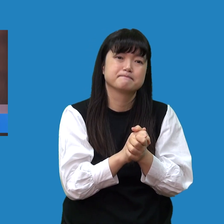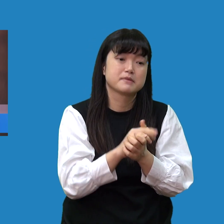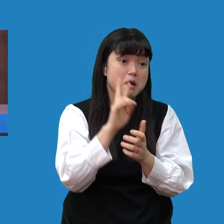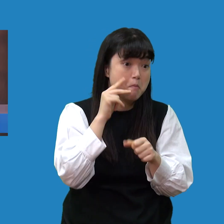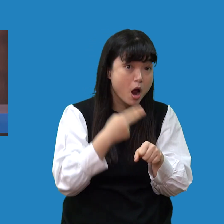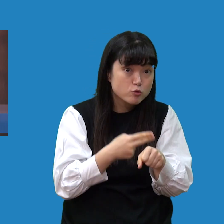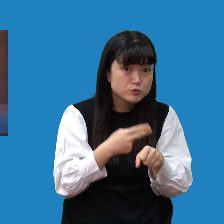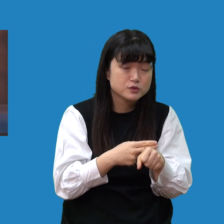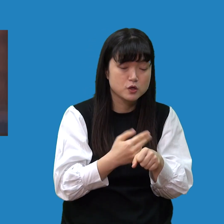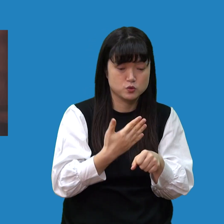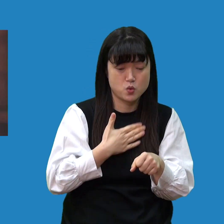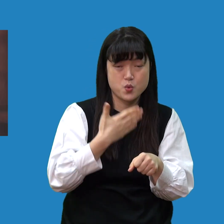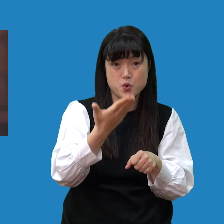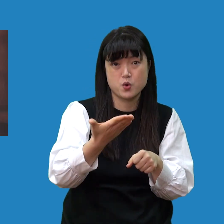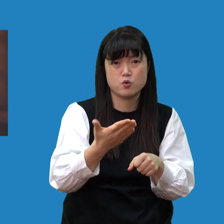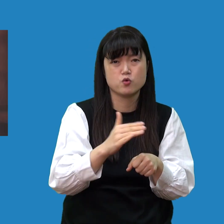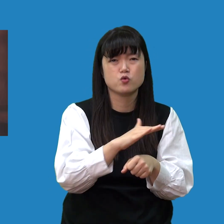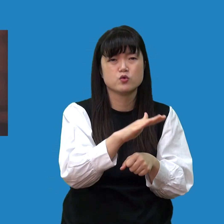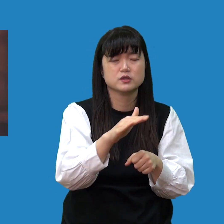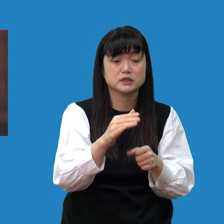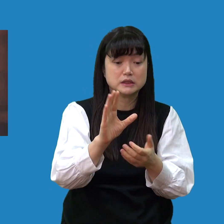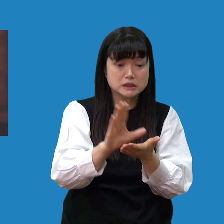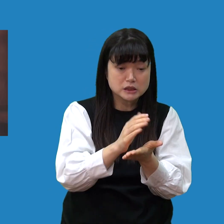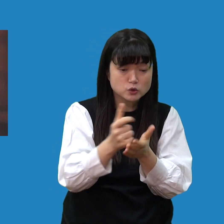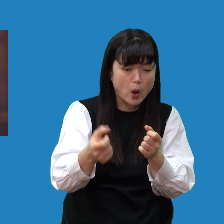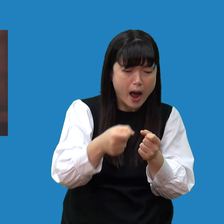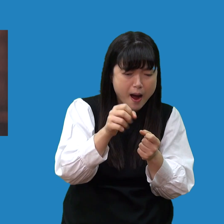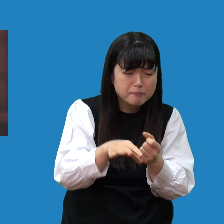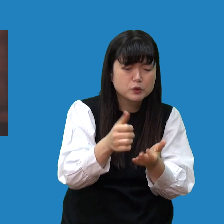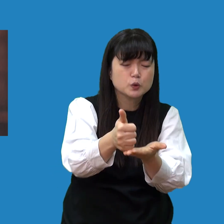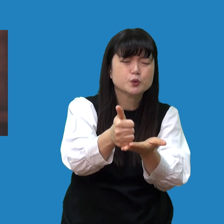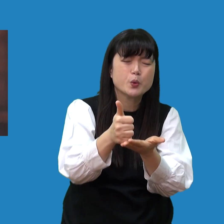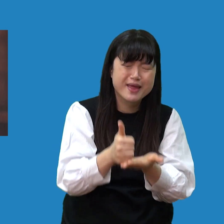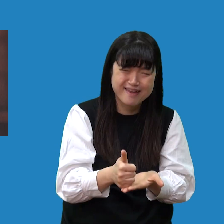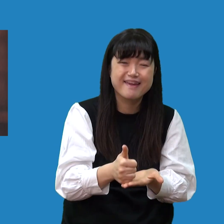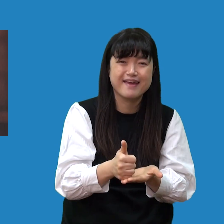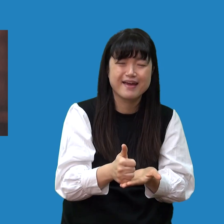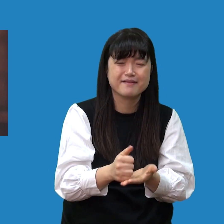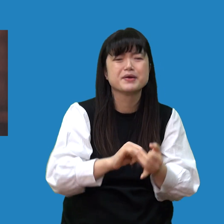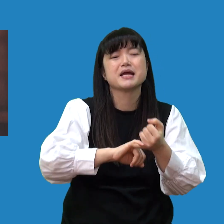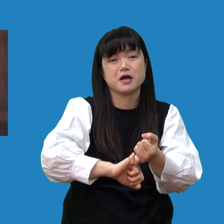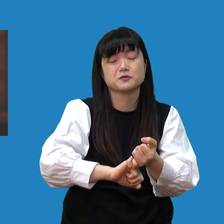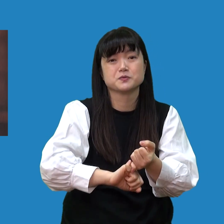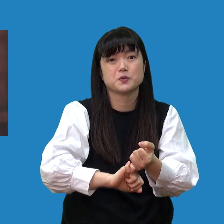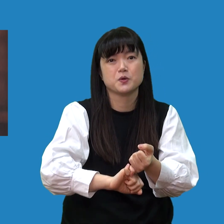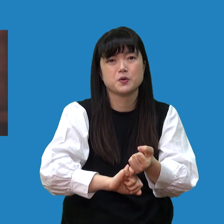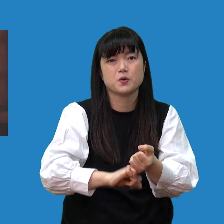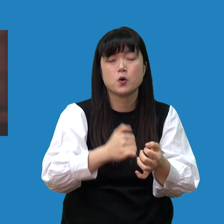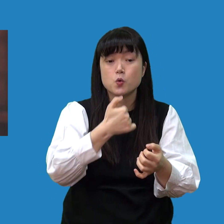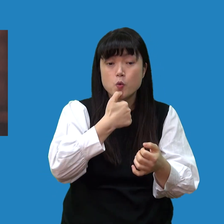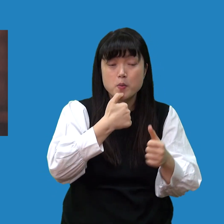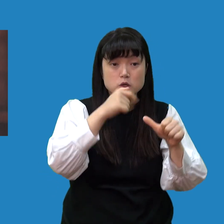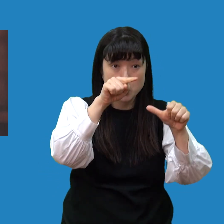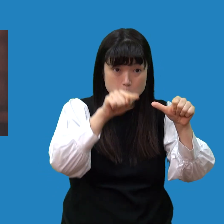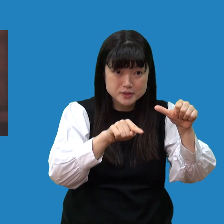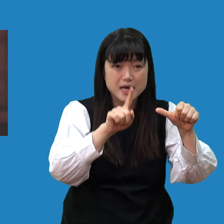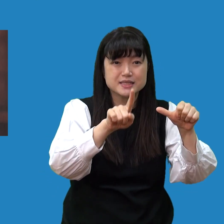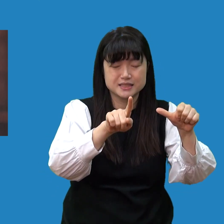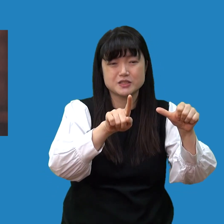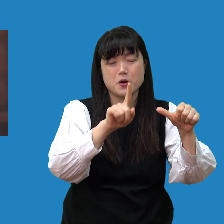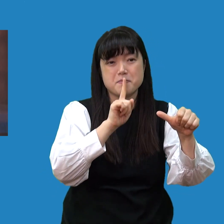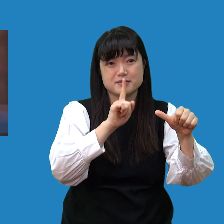바울 사도는 저와 여러분을 우리를 그 그리스도 앞으로 초대하면서 이런 약속을 합니다. 로마서 5장